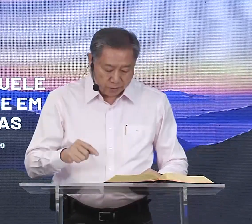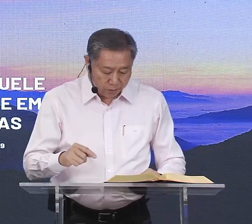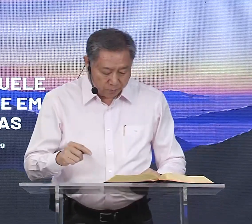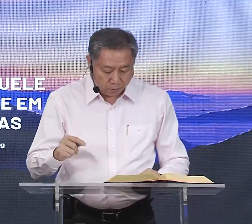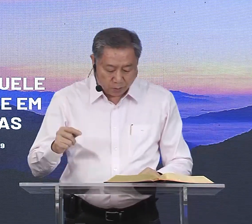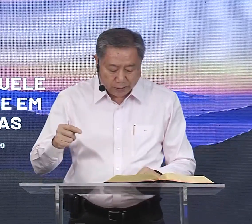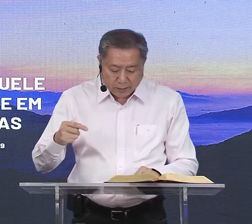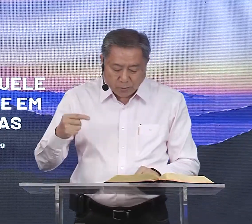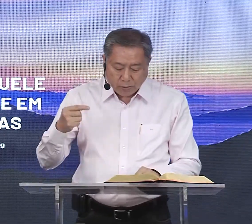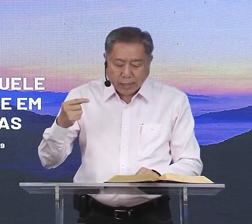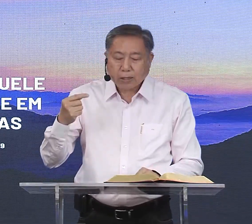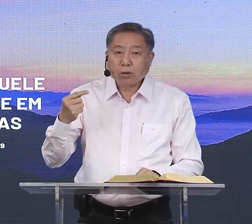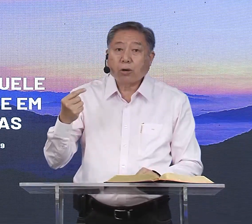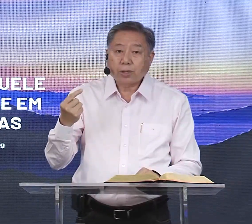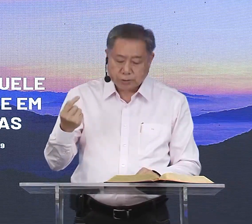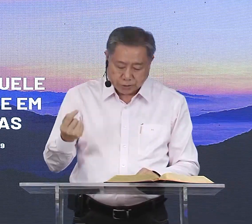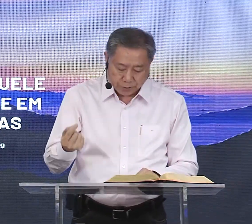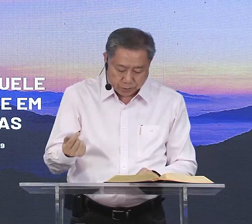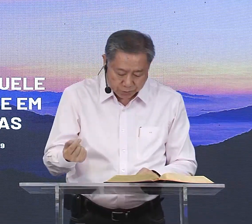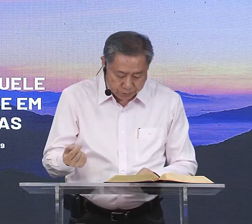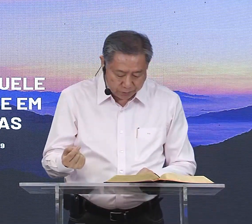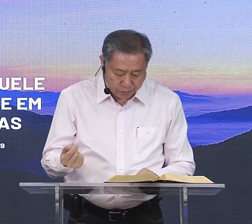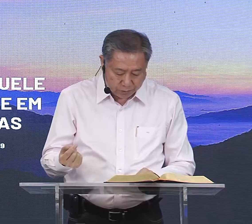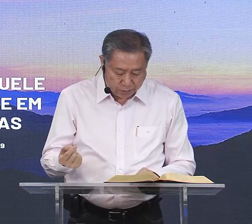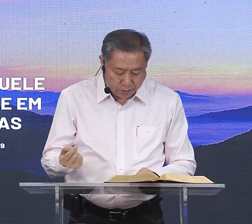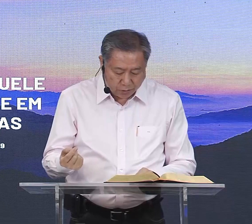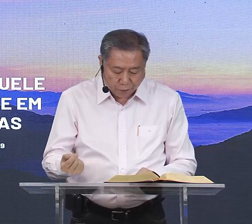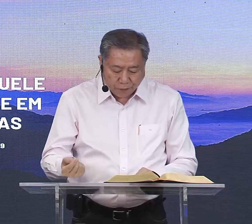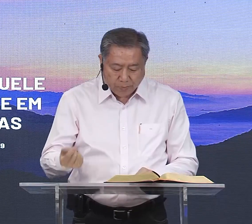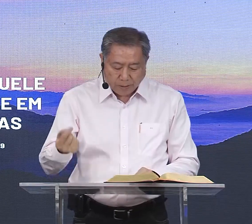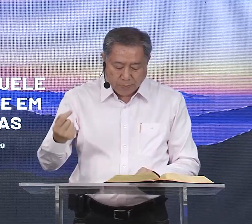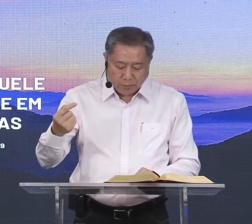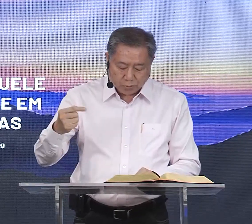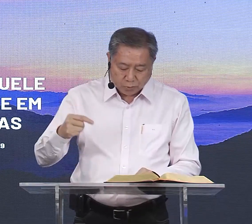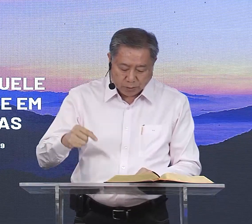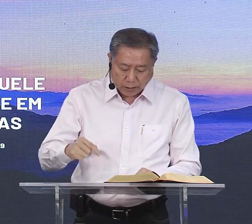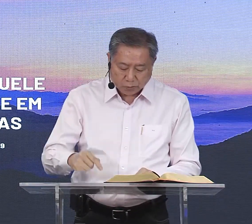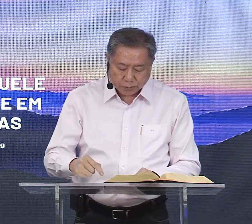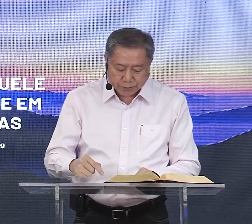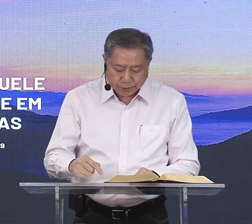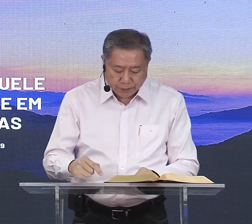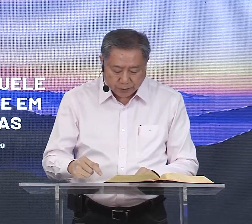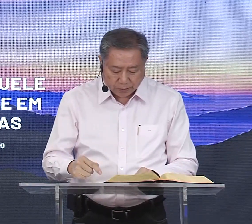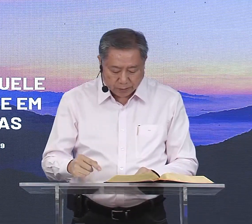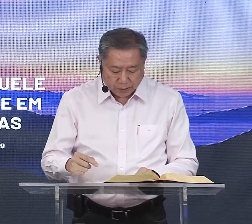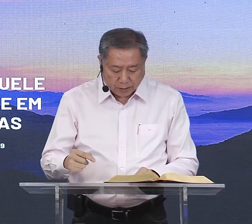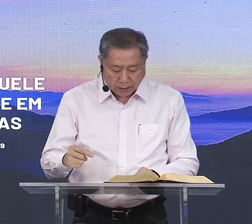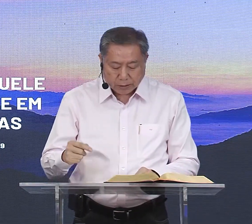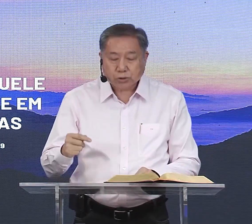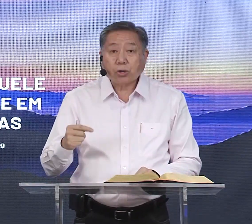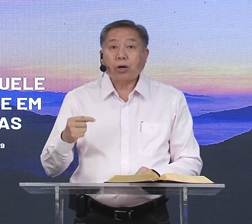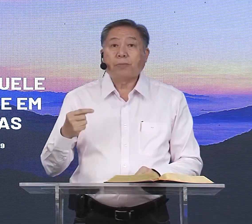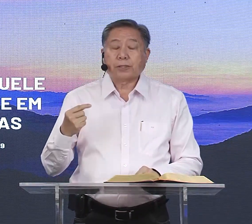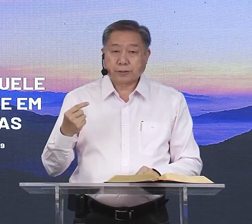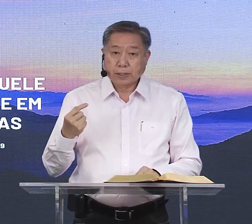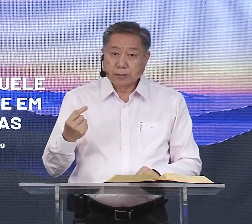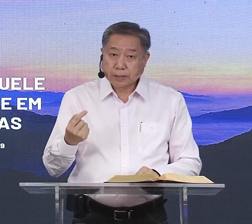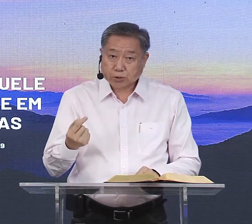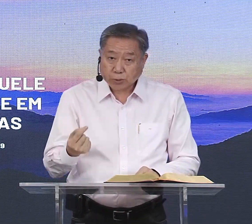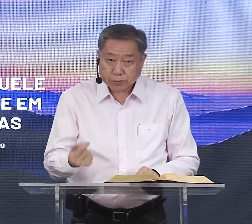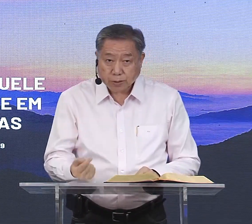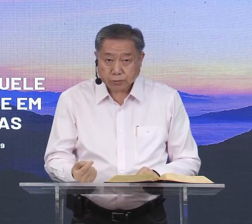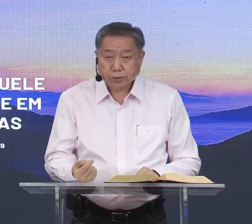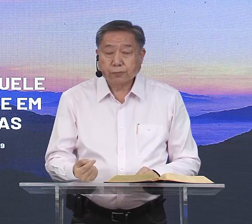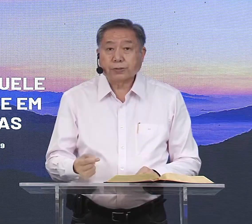céus proclamam a glória de Deus e o firmamento anuncia as obras